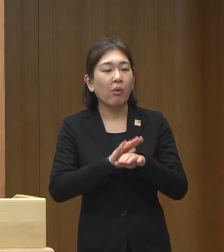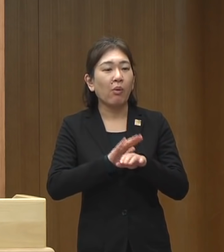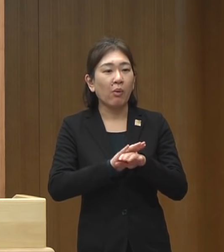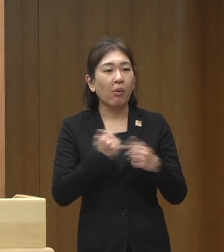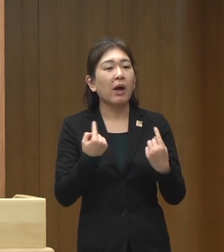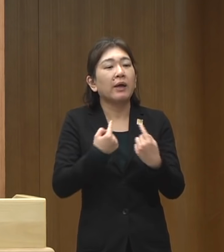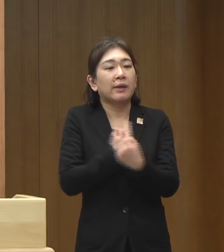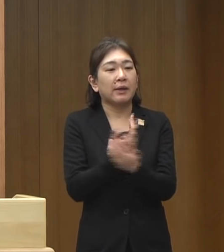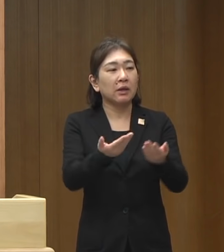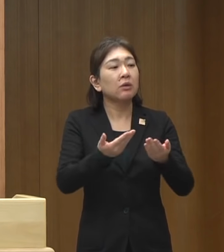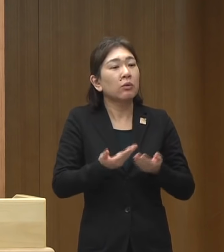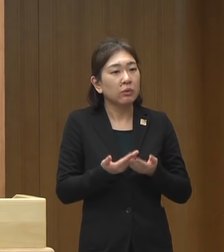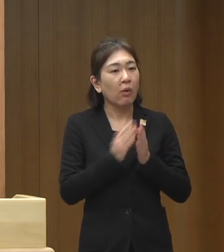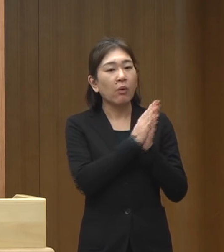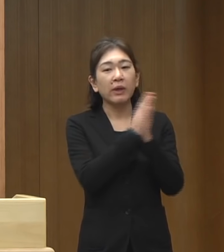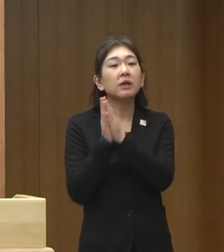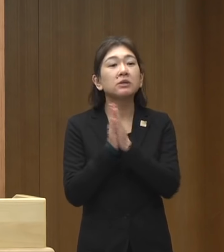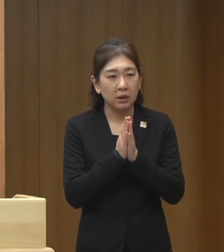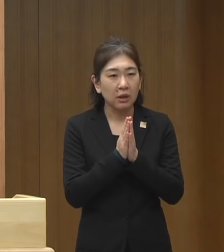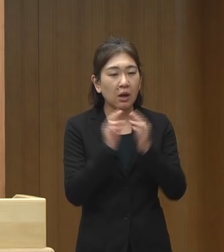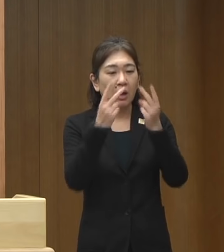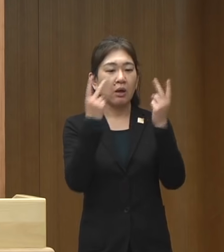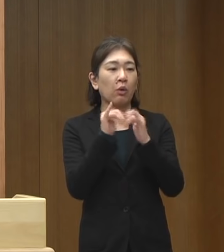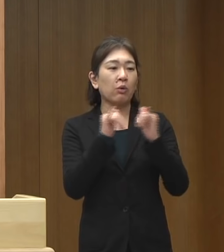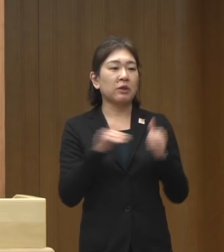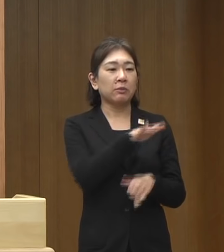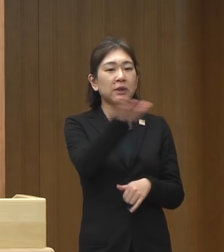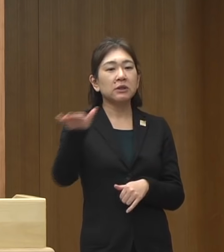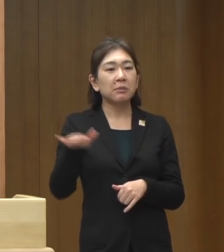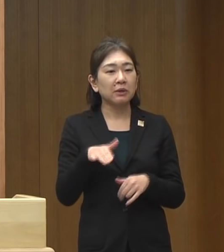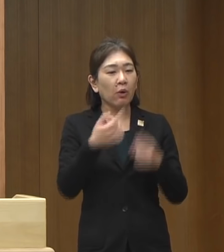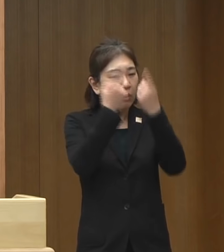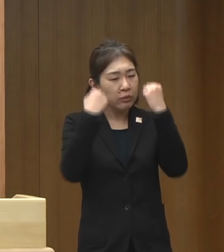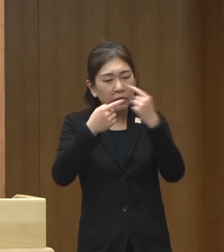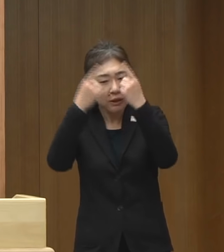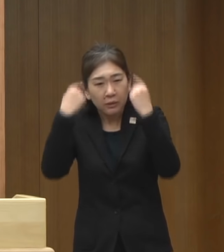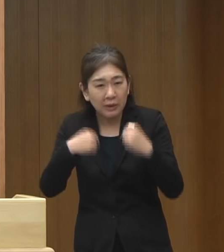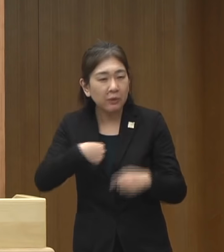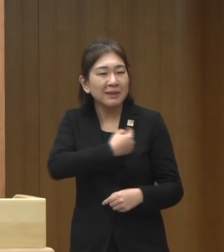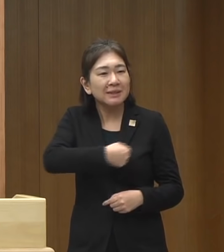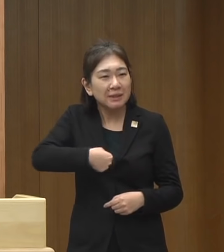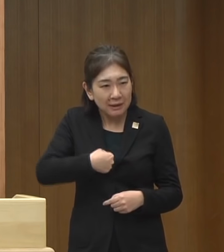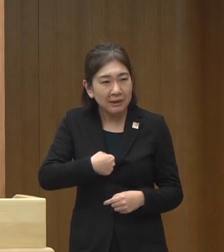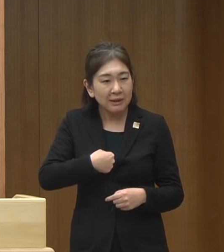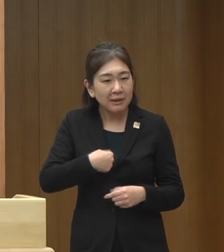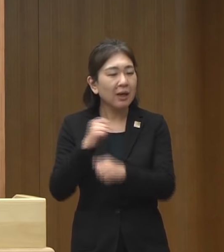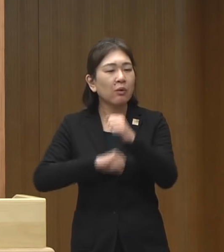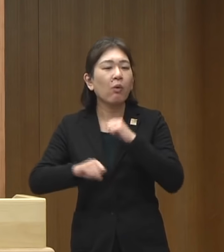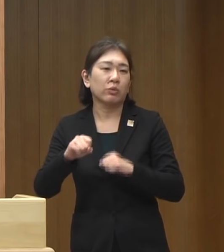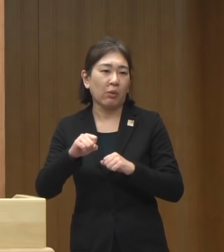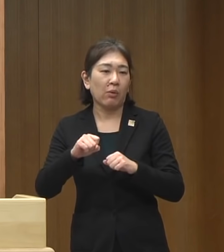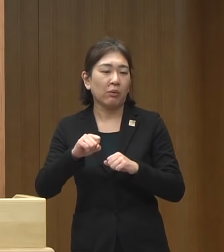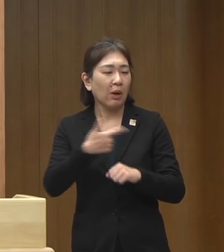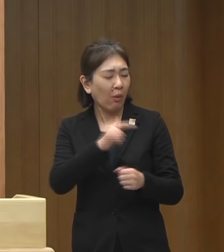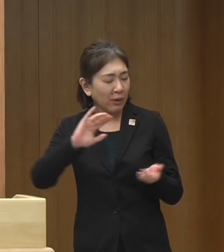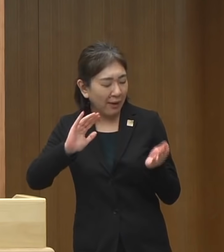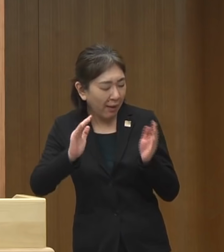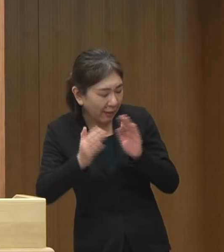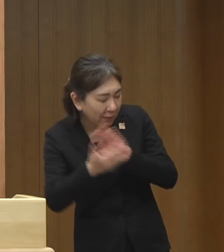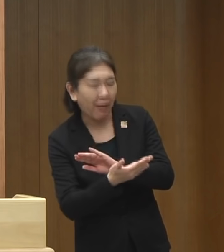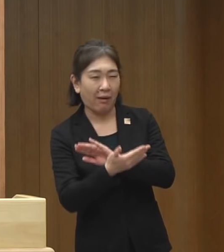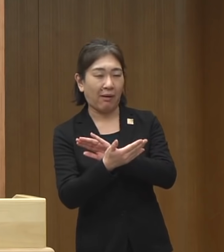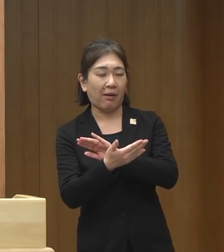て、道民の皆様お一人お一人が意識や行動に大きな変化が起き